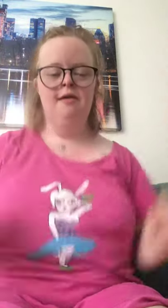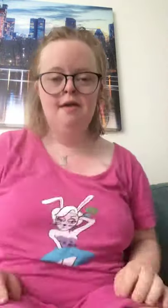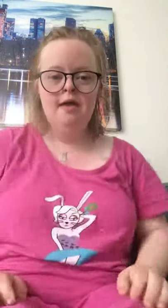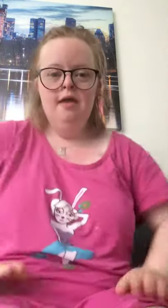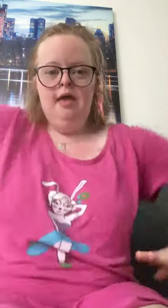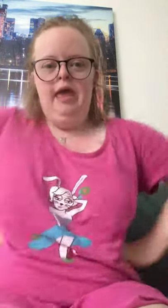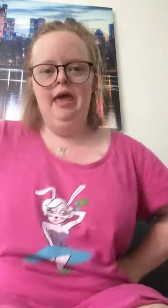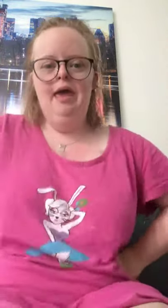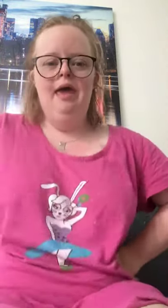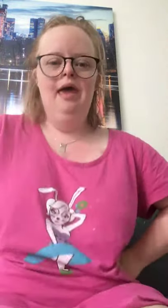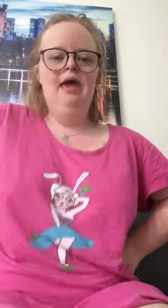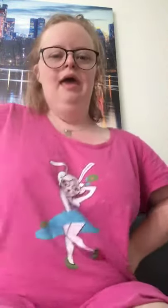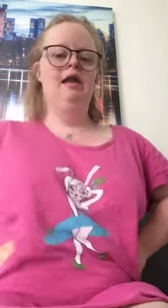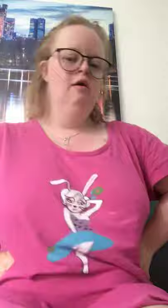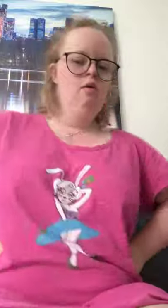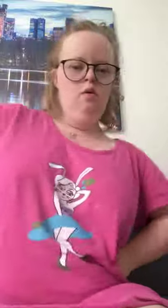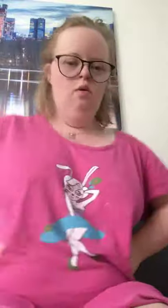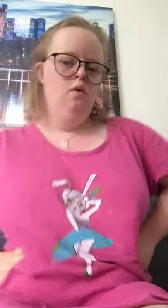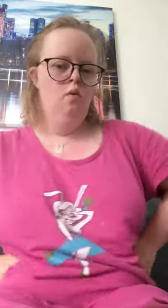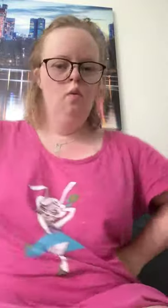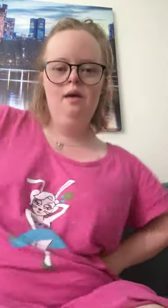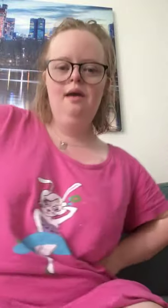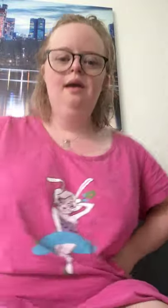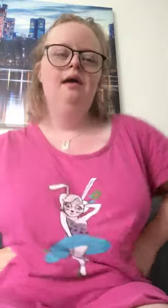Äh, Lovis!